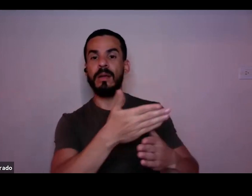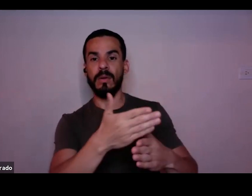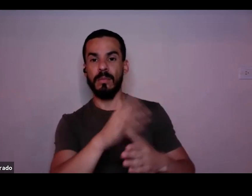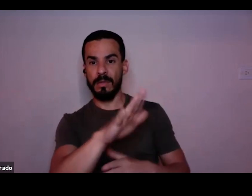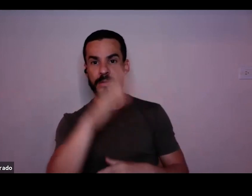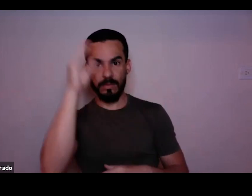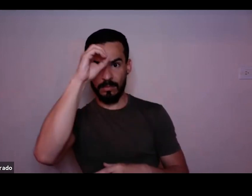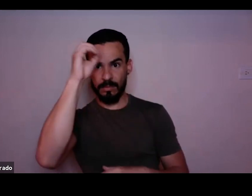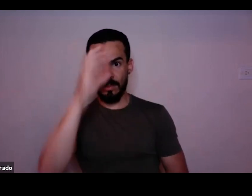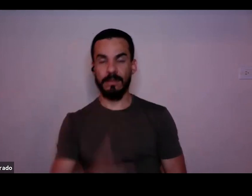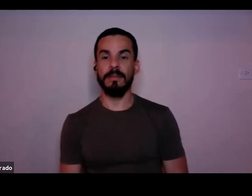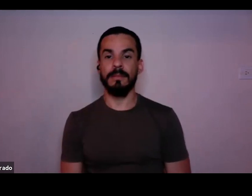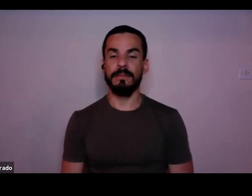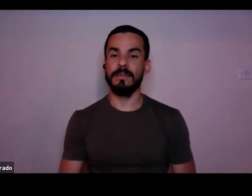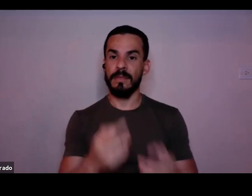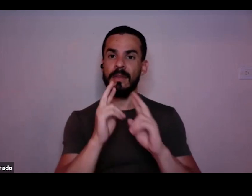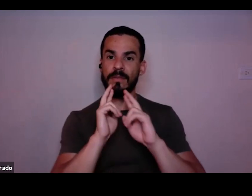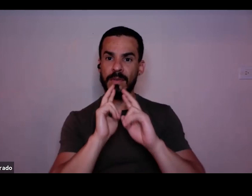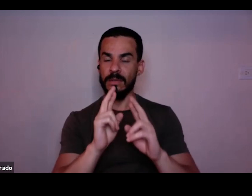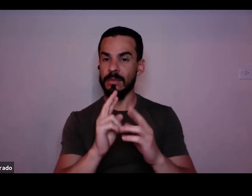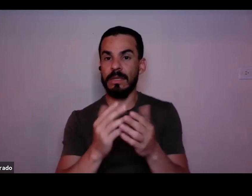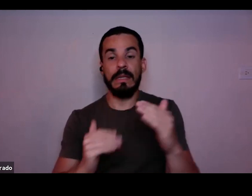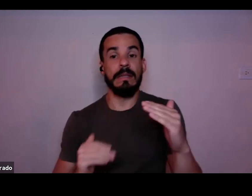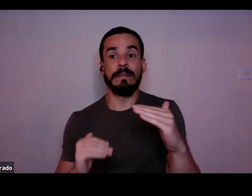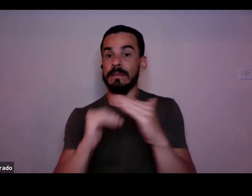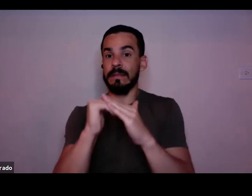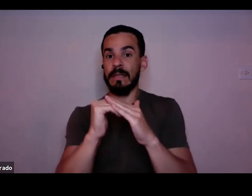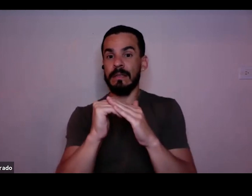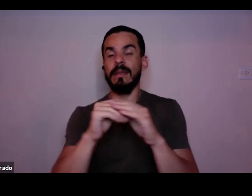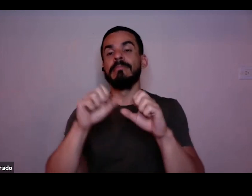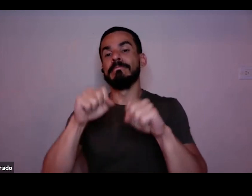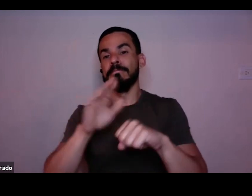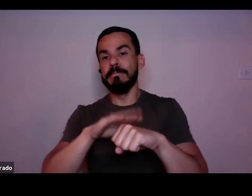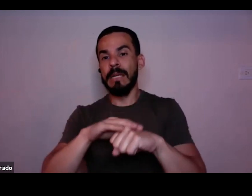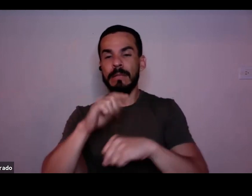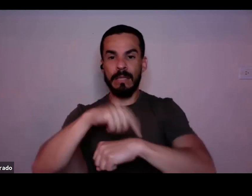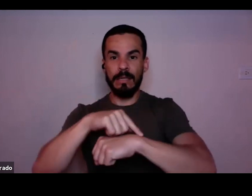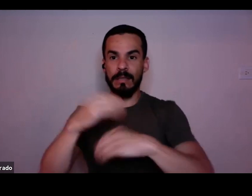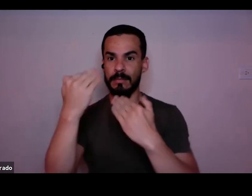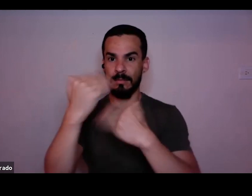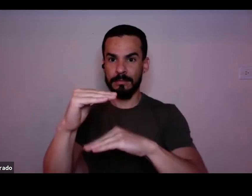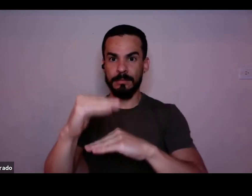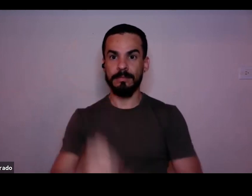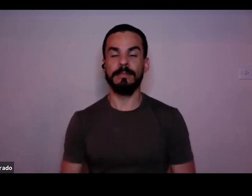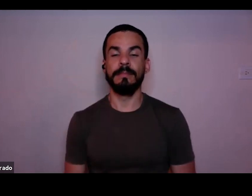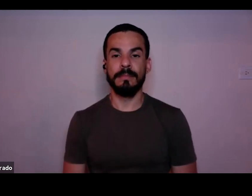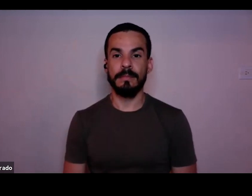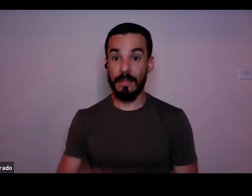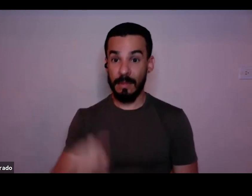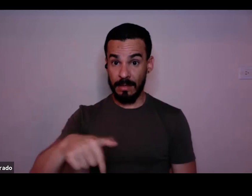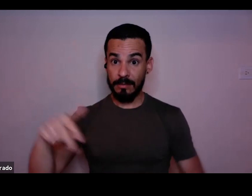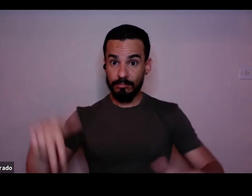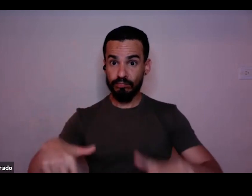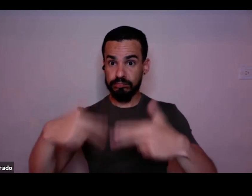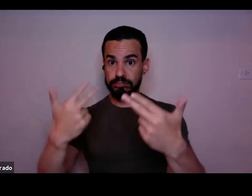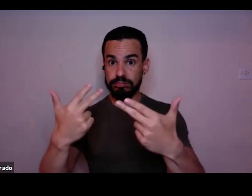criterio se responderán tantas preguntas como nos lo permita el tiempo programado este webinario está